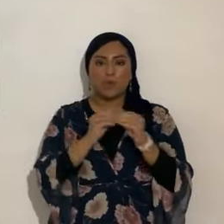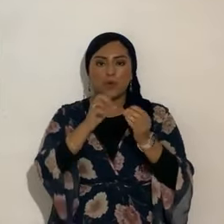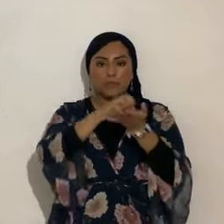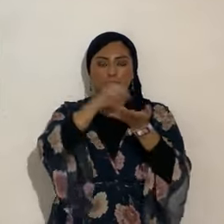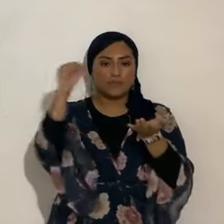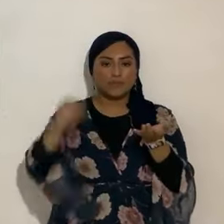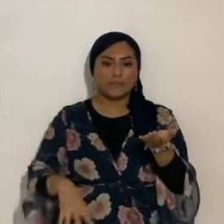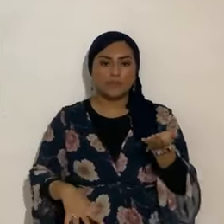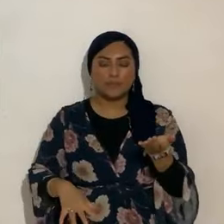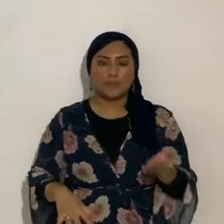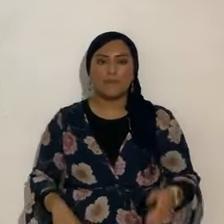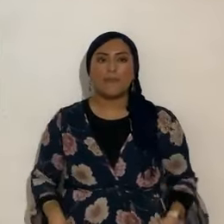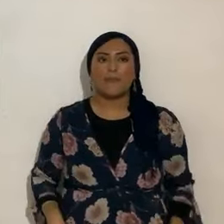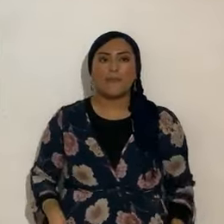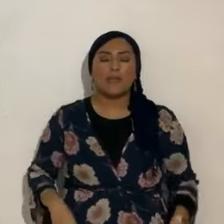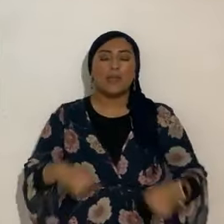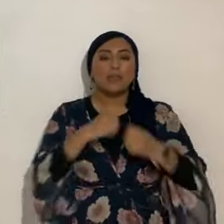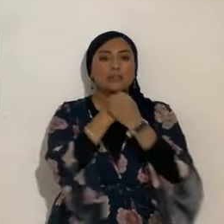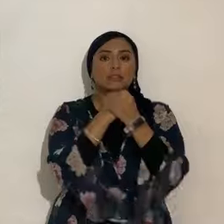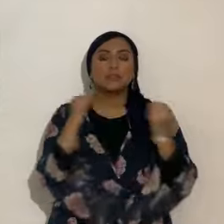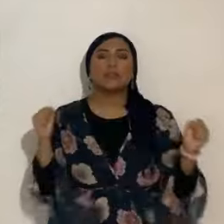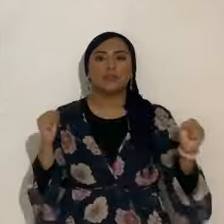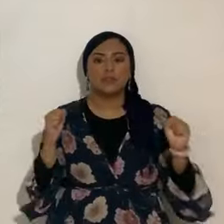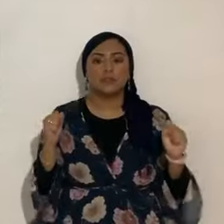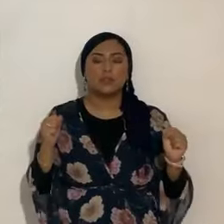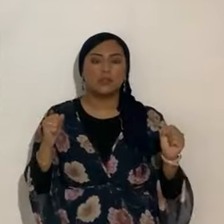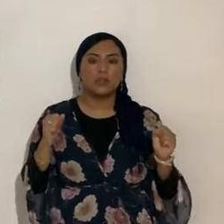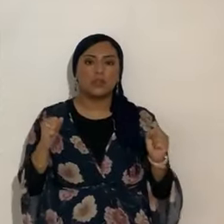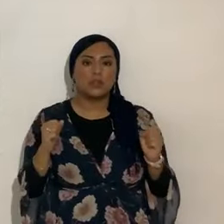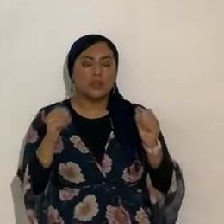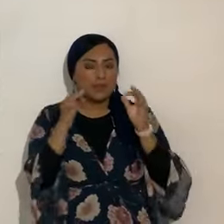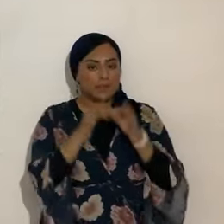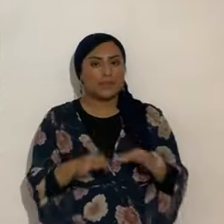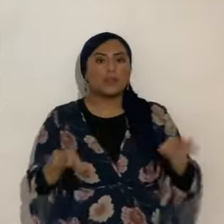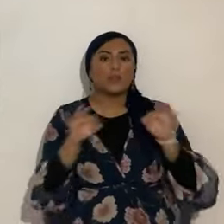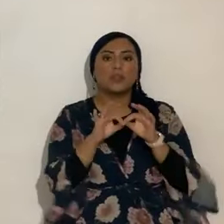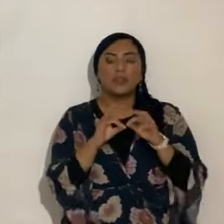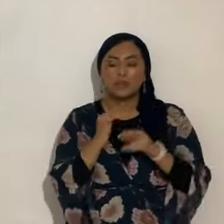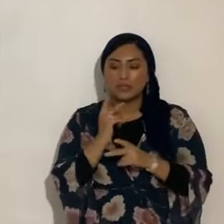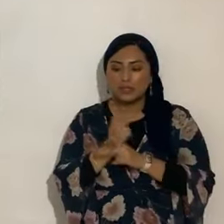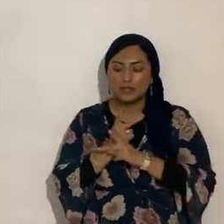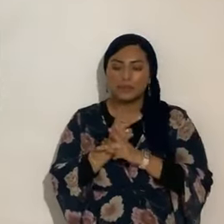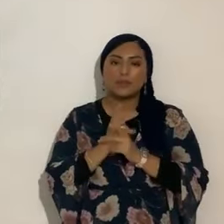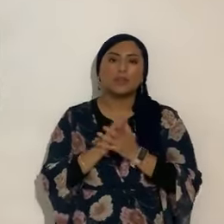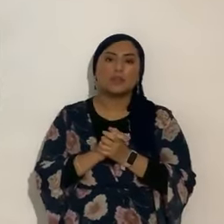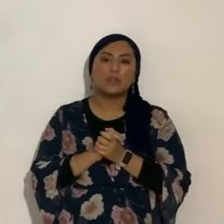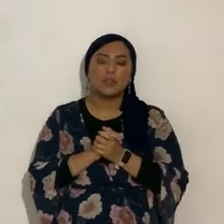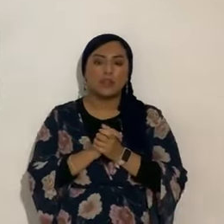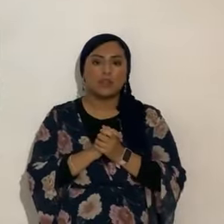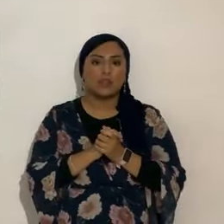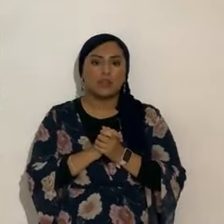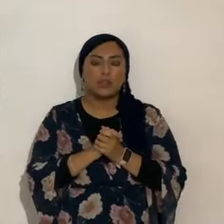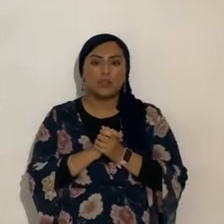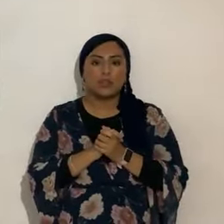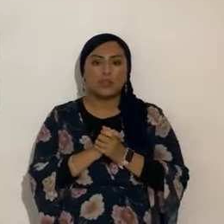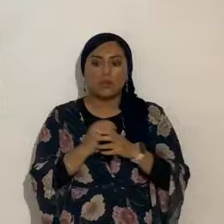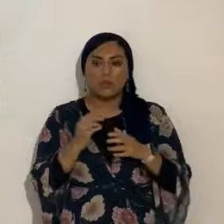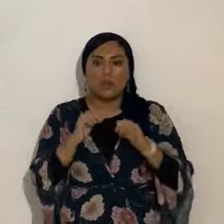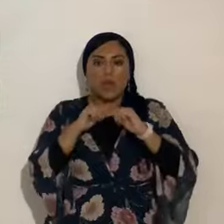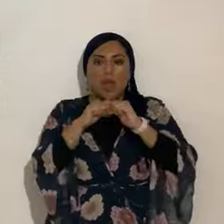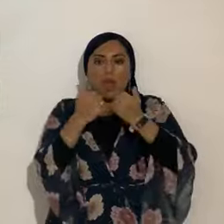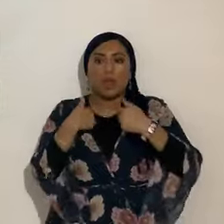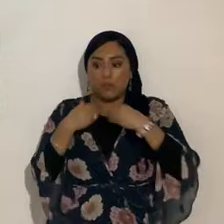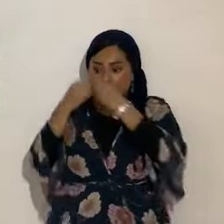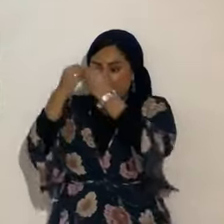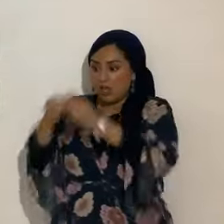La salvación es muy importante conservarla. ¿Cómo descuidaríamos una salvación tan